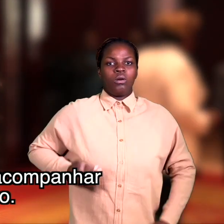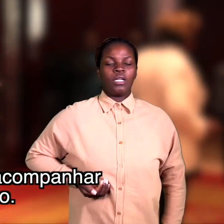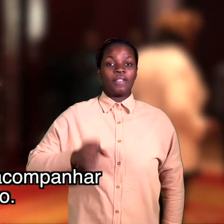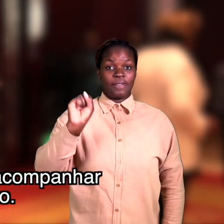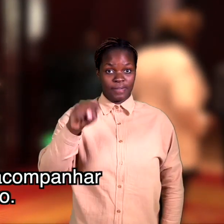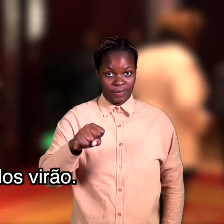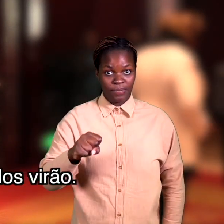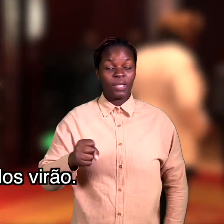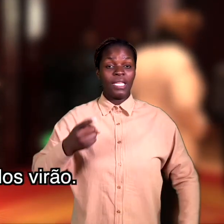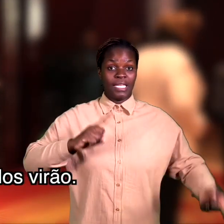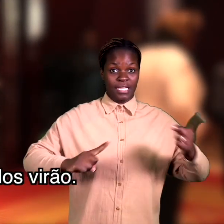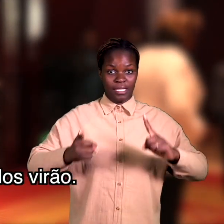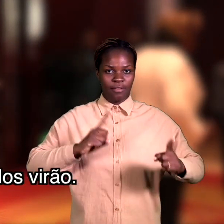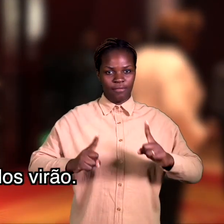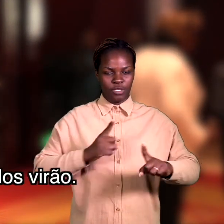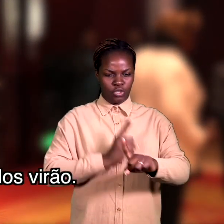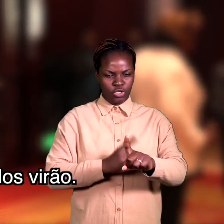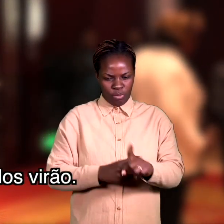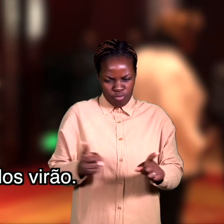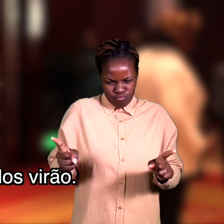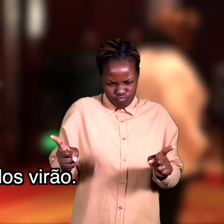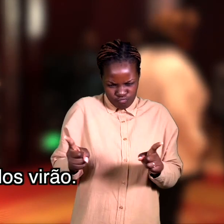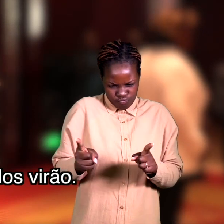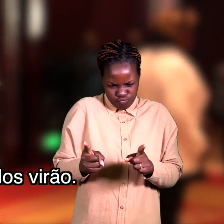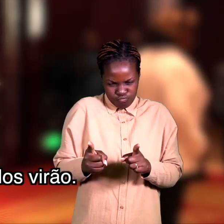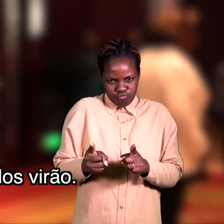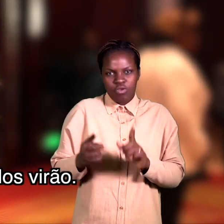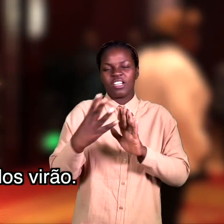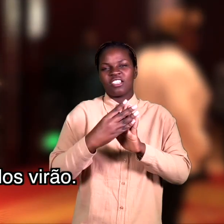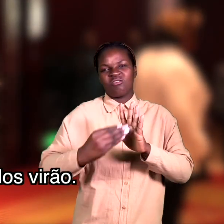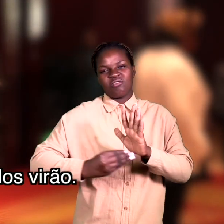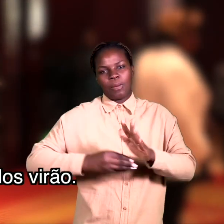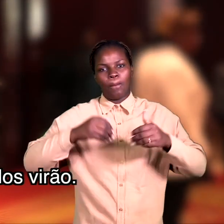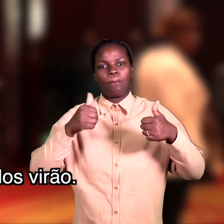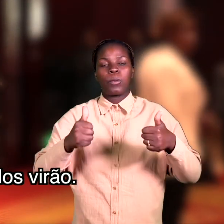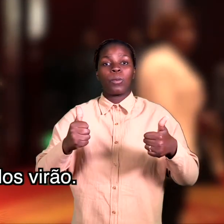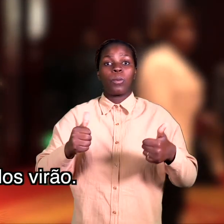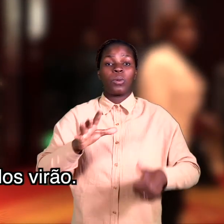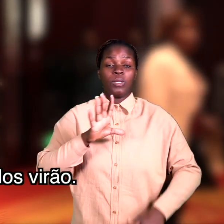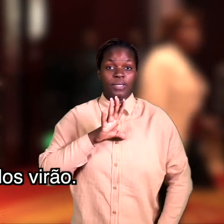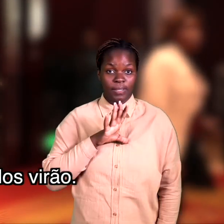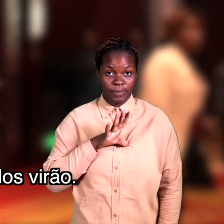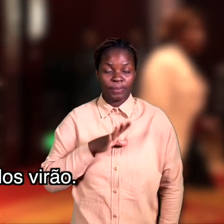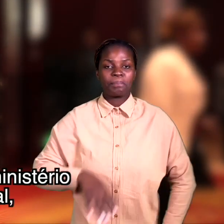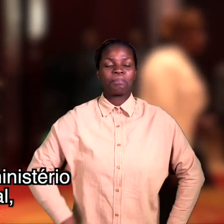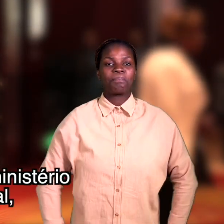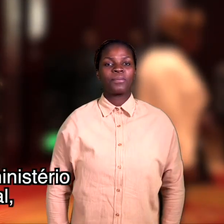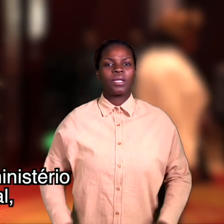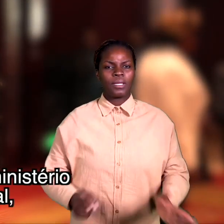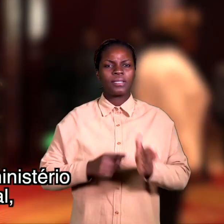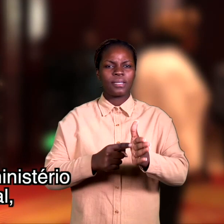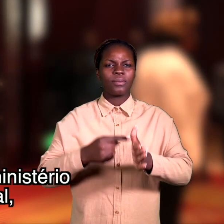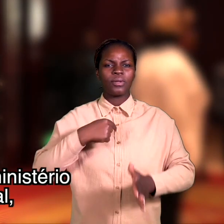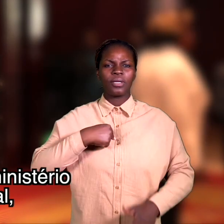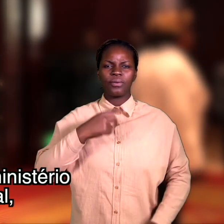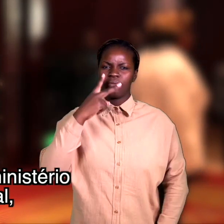nesse sentido. E eu acredito que a curto prazo resultados virão assim.